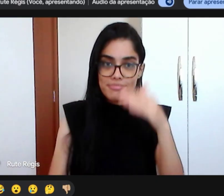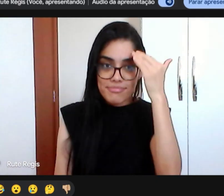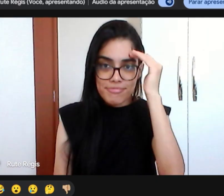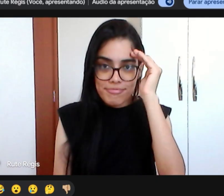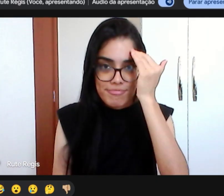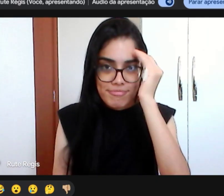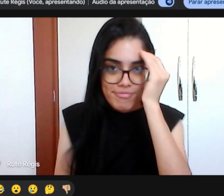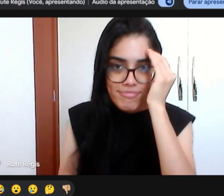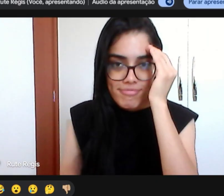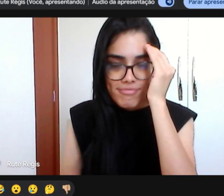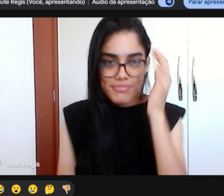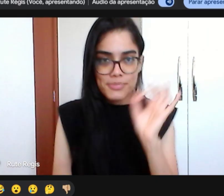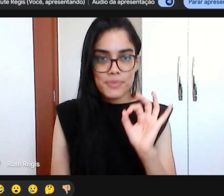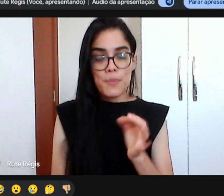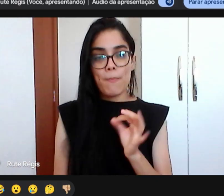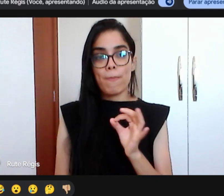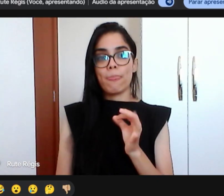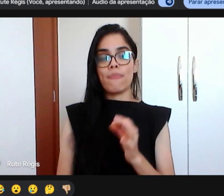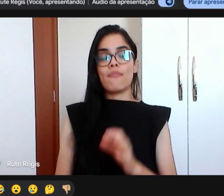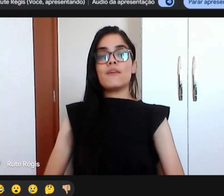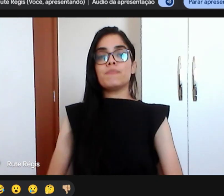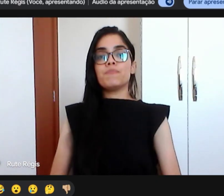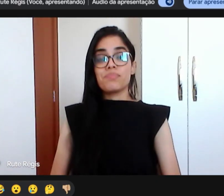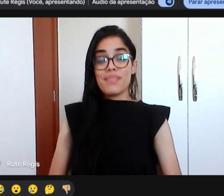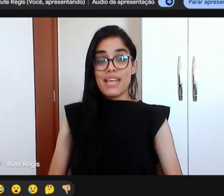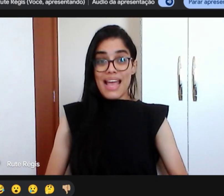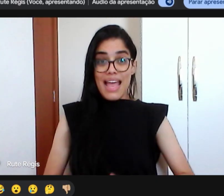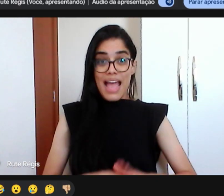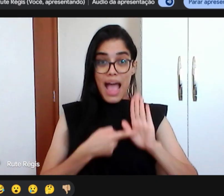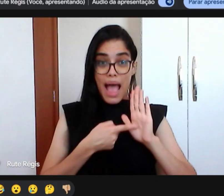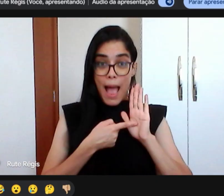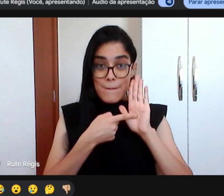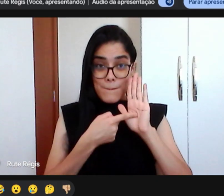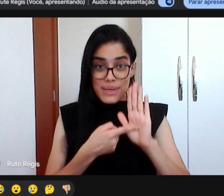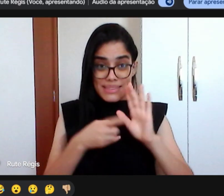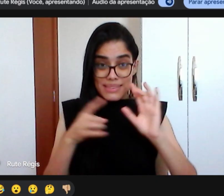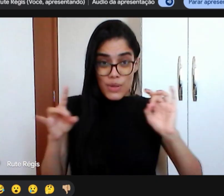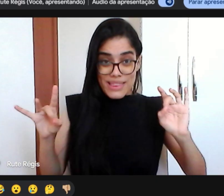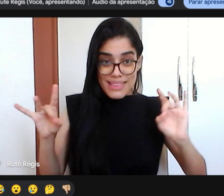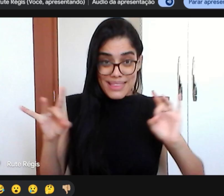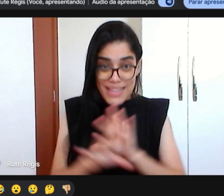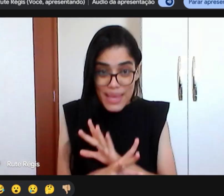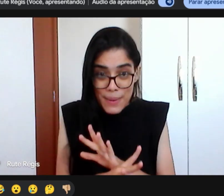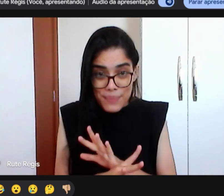a explicação para facilitar, tá certo?